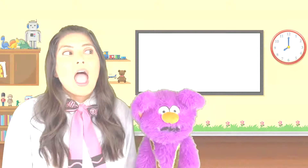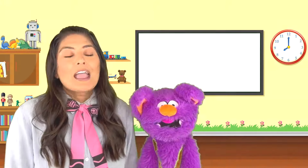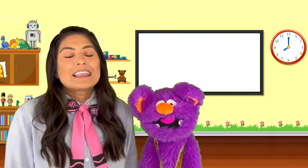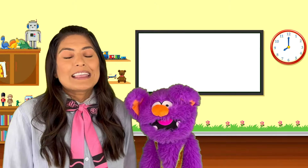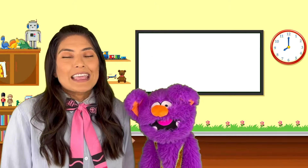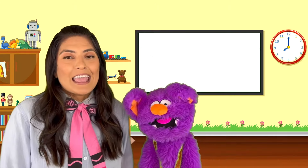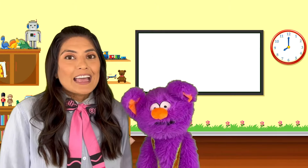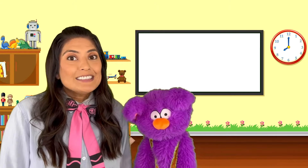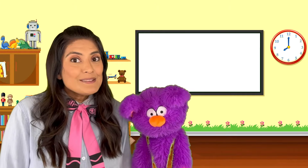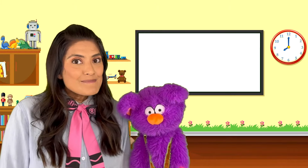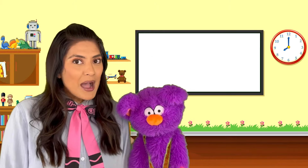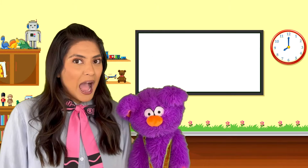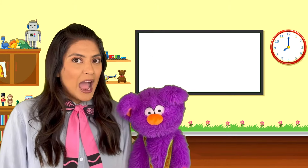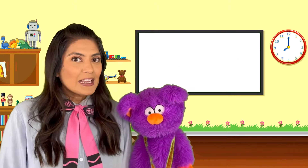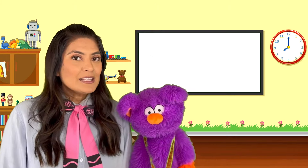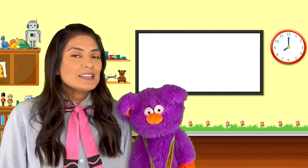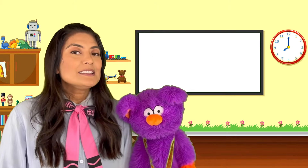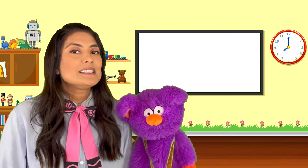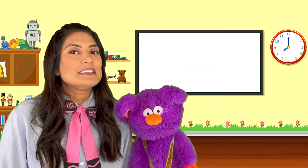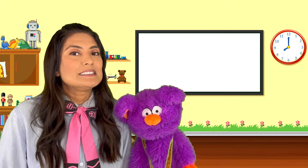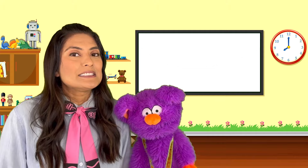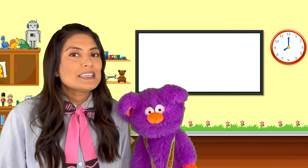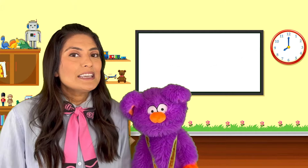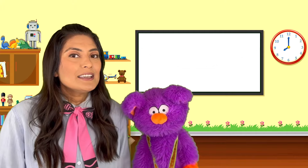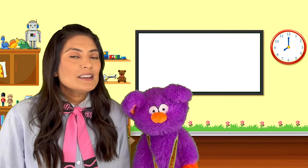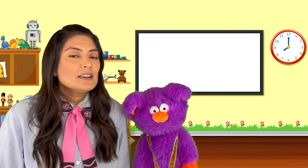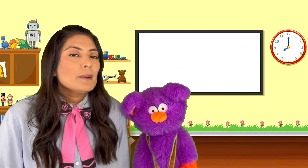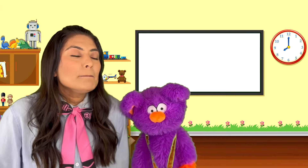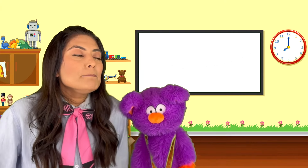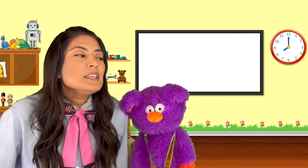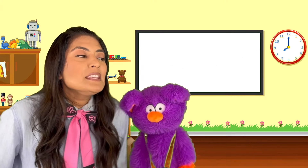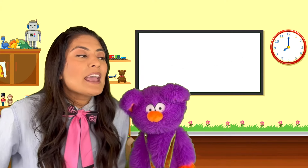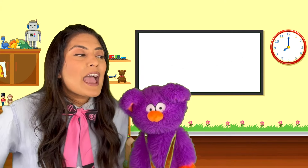Peekaboo. ¿Qué animal dice miau,